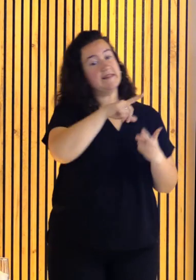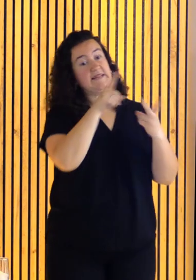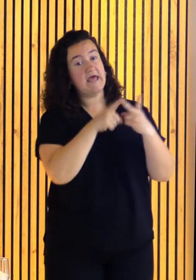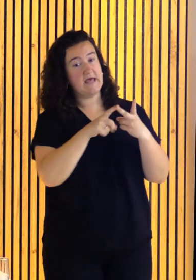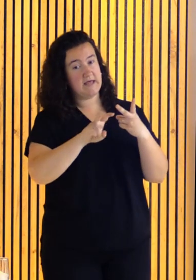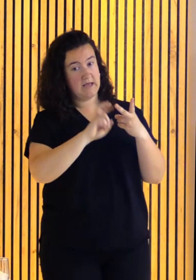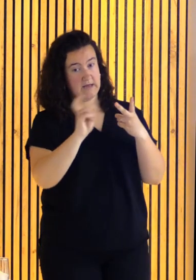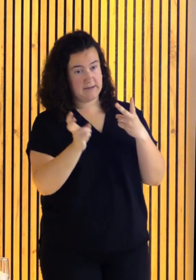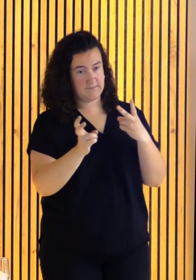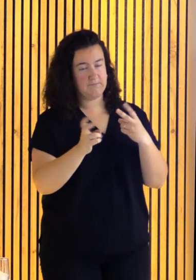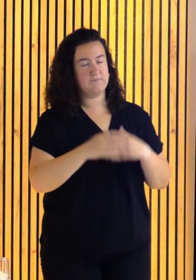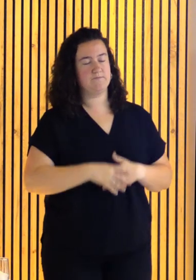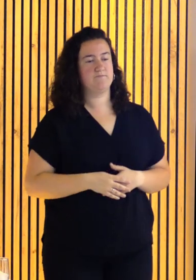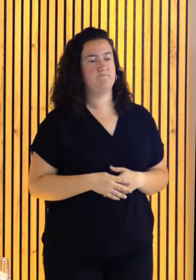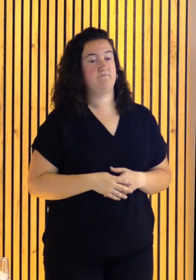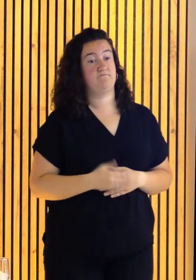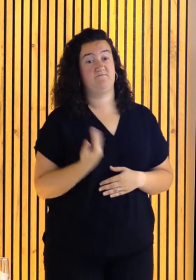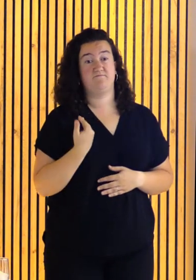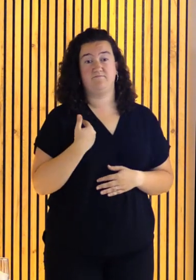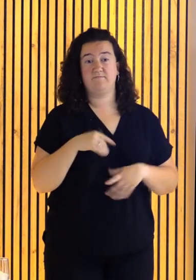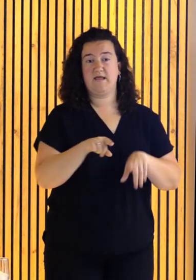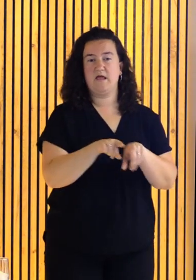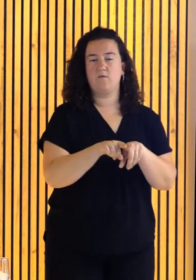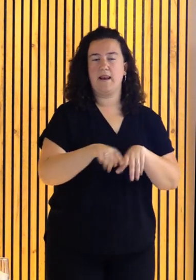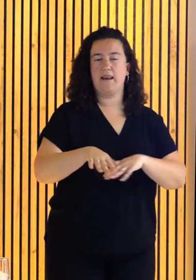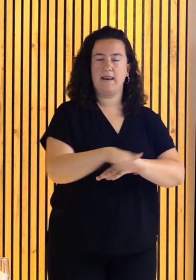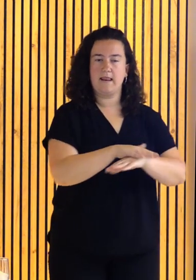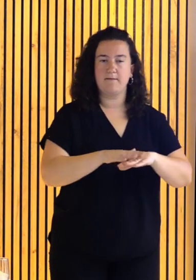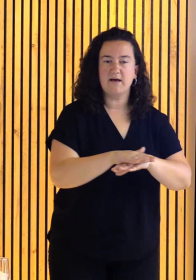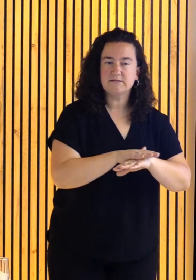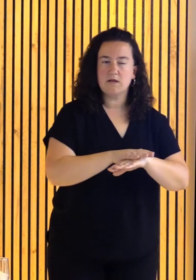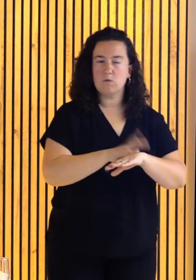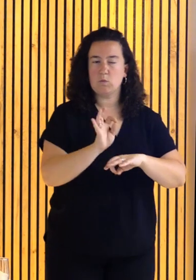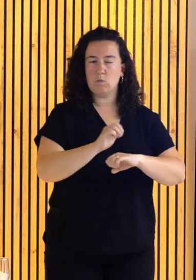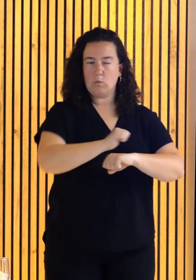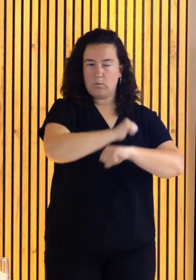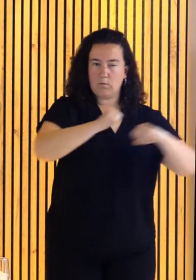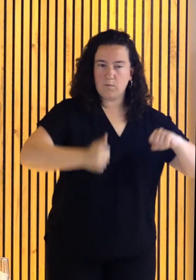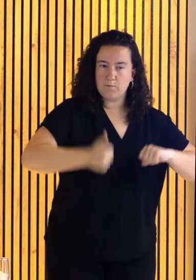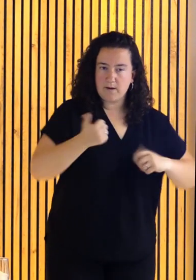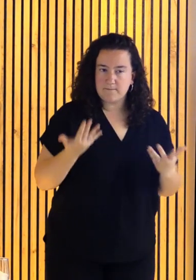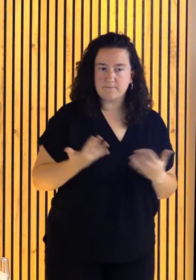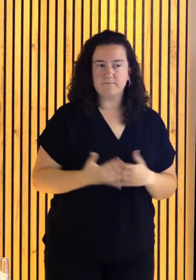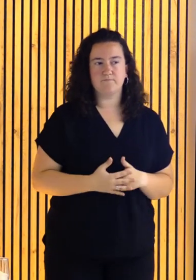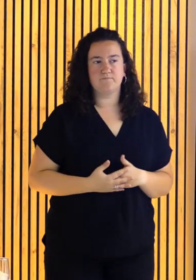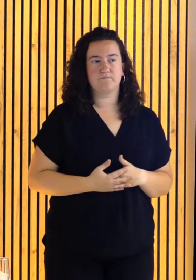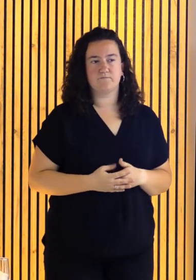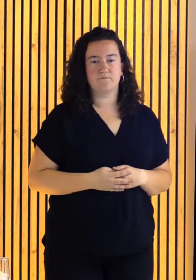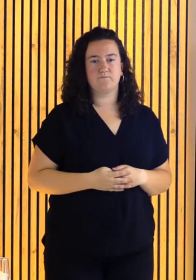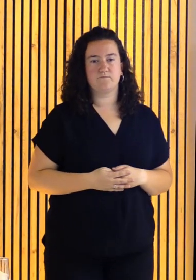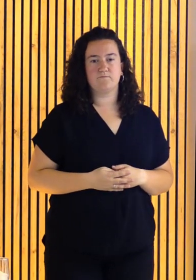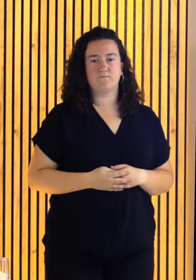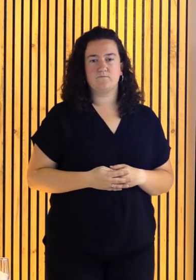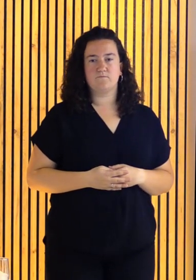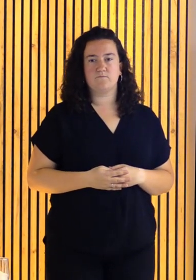ja oinarrizkoagoa edo sendoagoa iruditzen zitzaigula asko daukagula horrendik